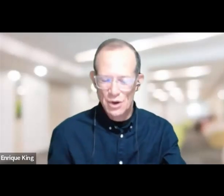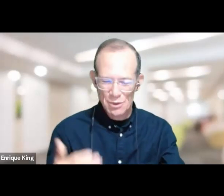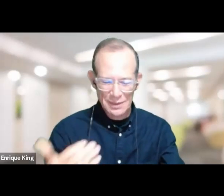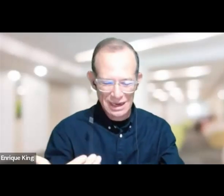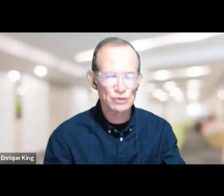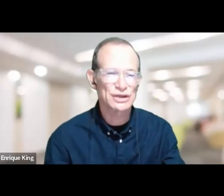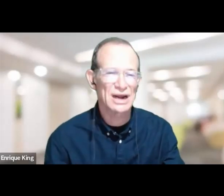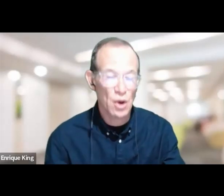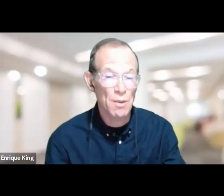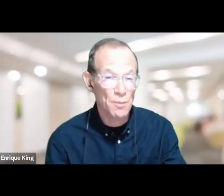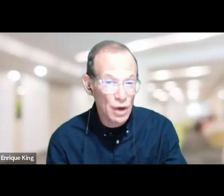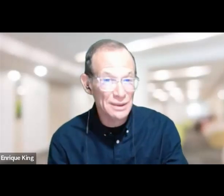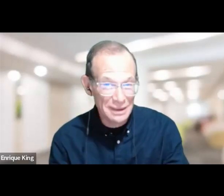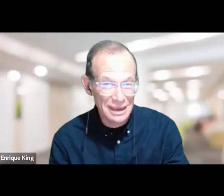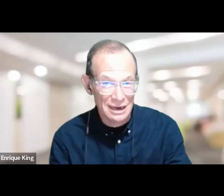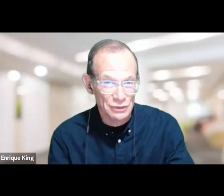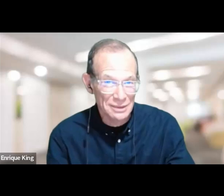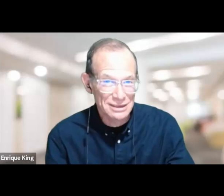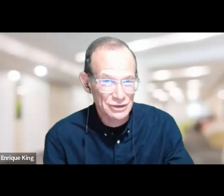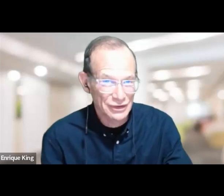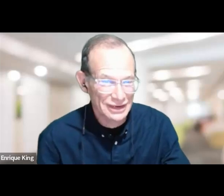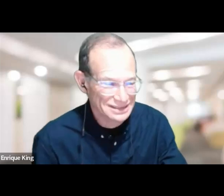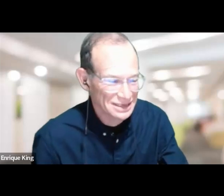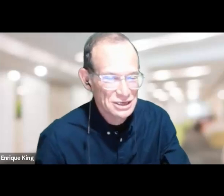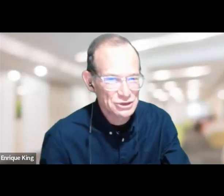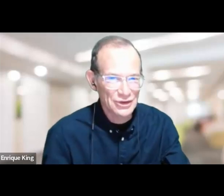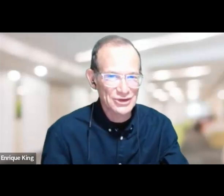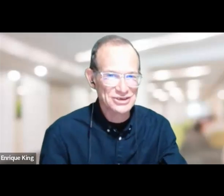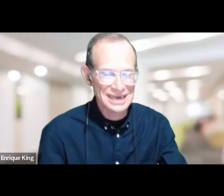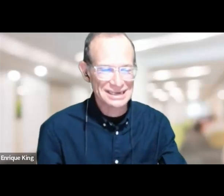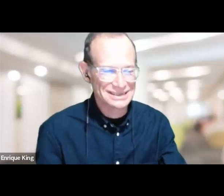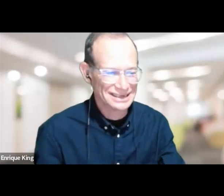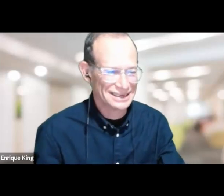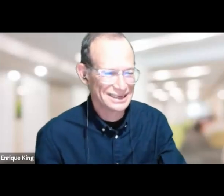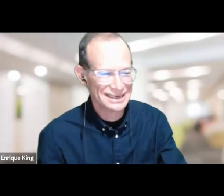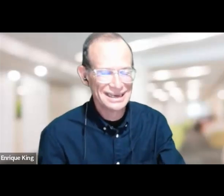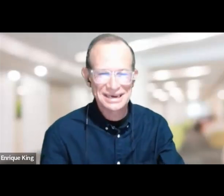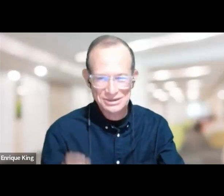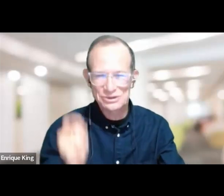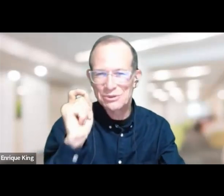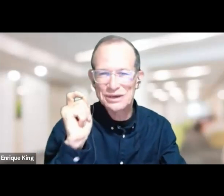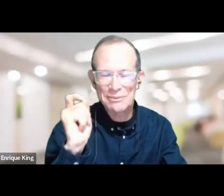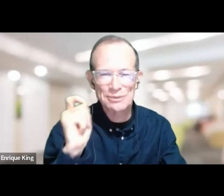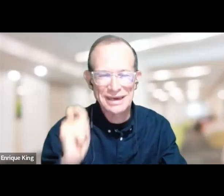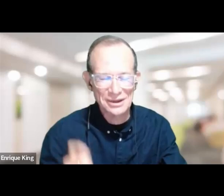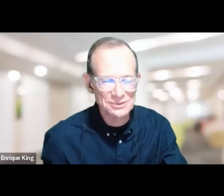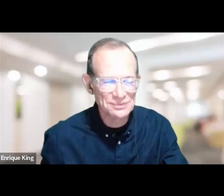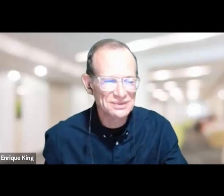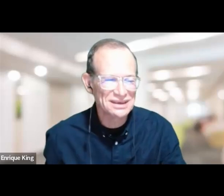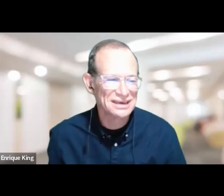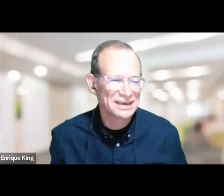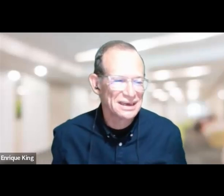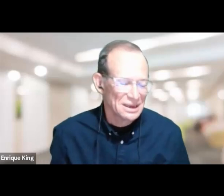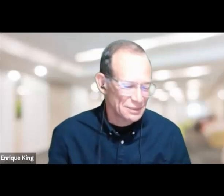un poco como para ilustrar có pueden ver algunas personas sordociegas resultó muy